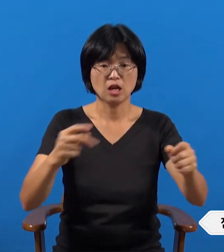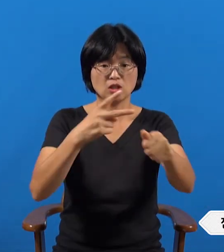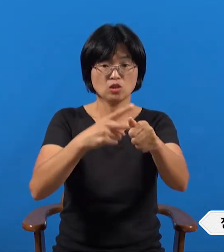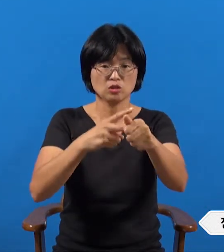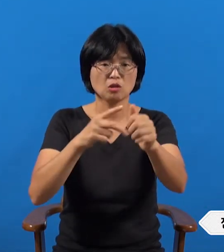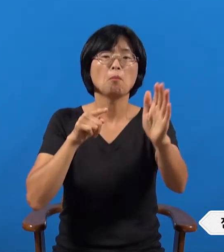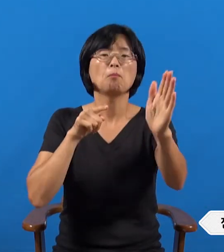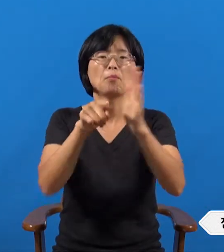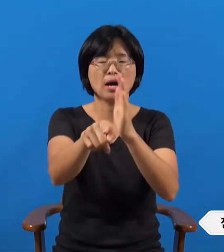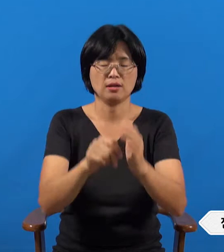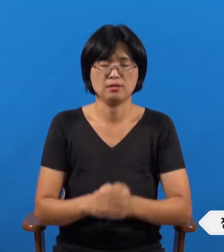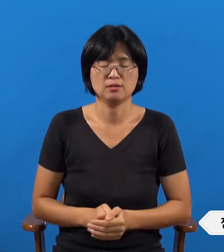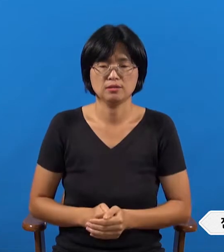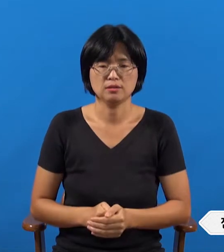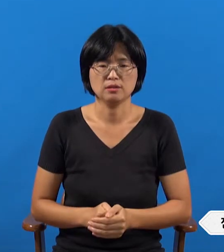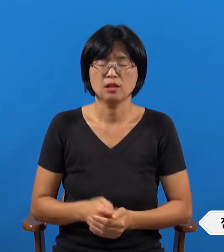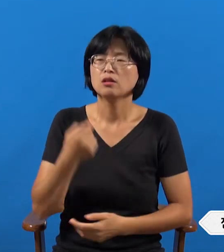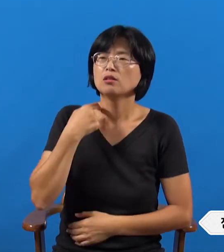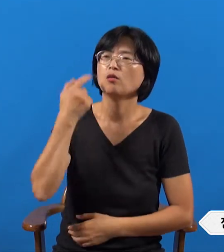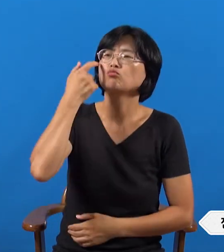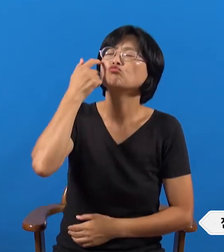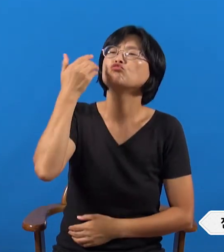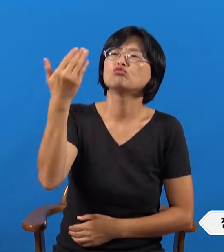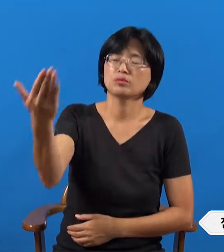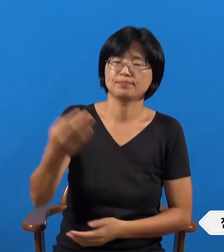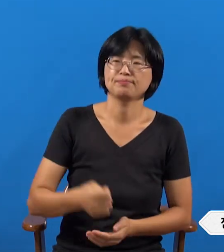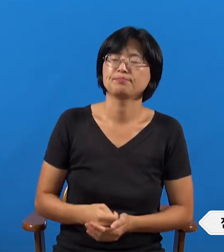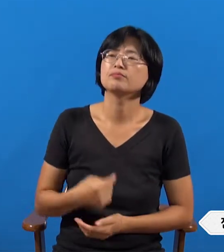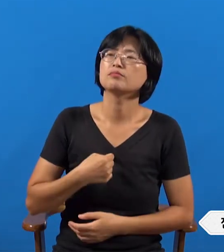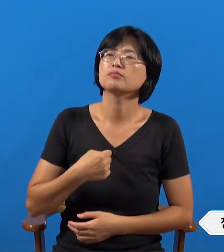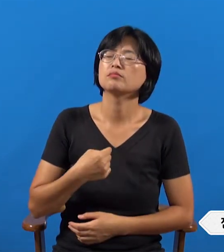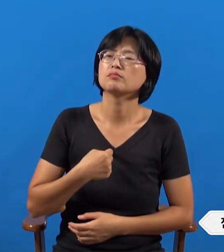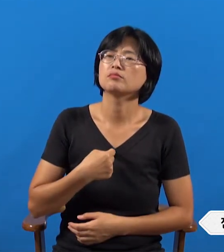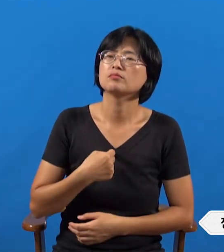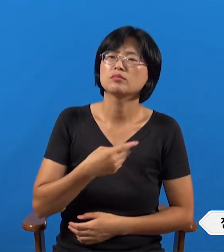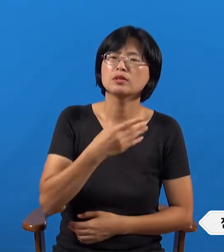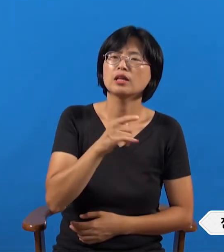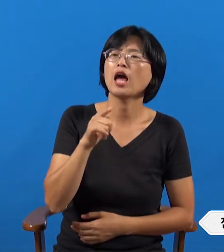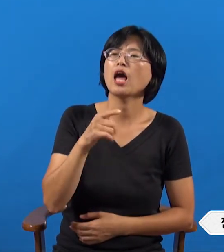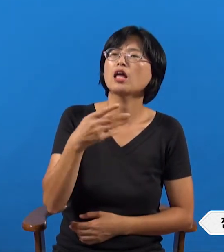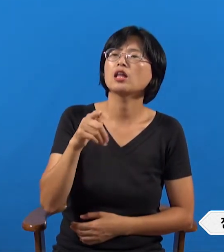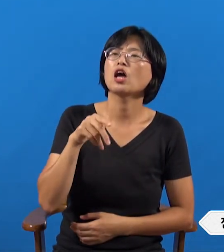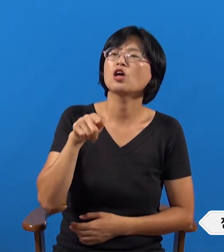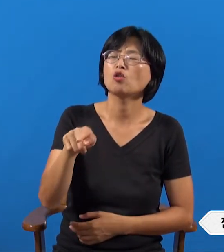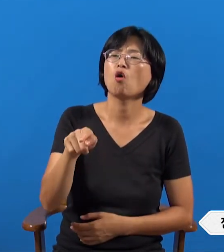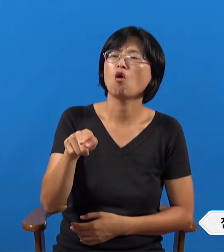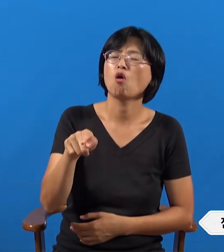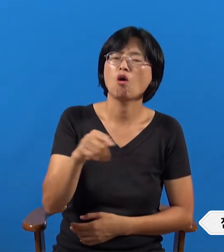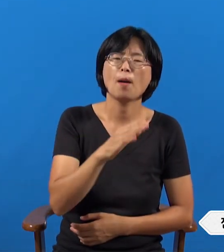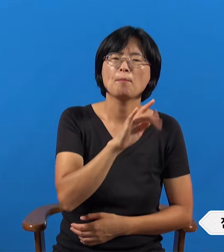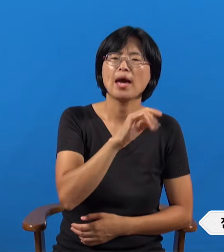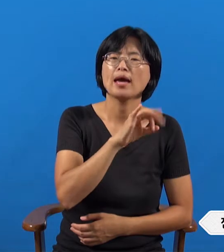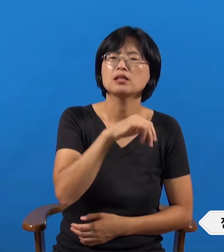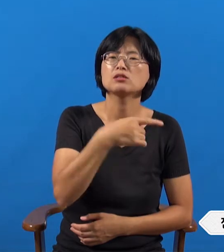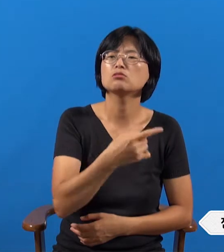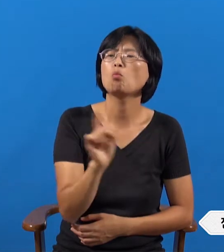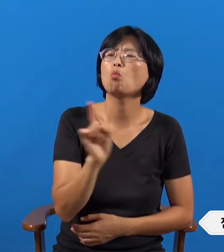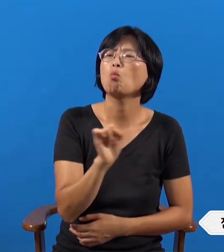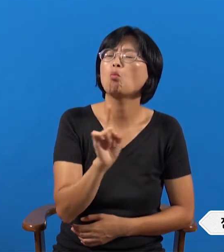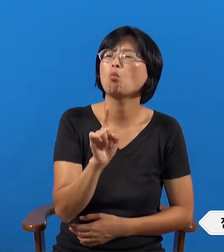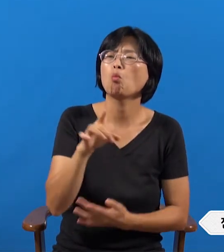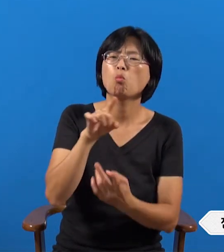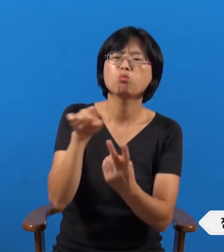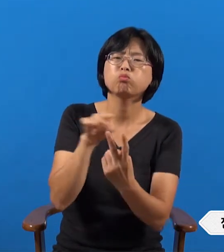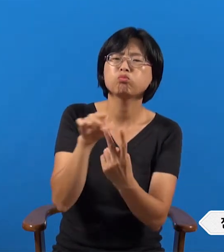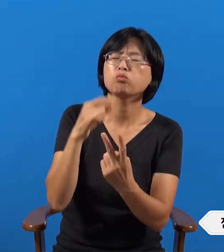선생님을 찾아갔습니다. 그리고 제 인생에 아주 중요한 질문을 던졌습니다. 선생님, 제가 테너입니까?